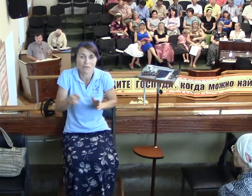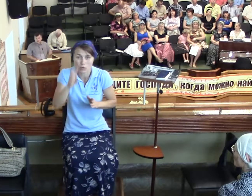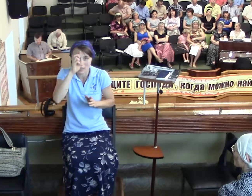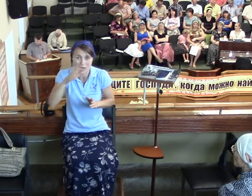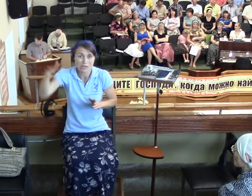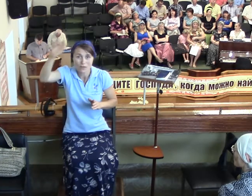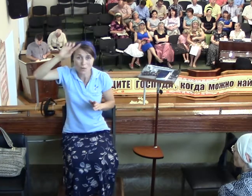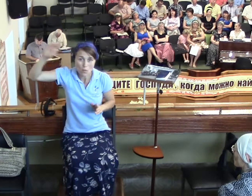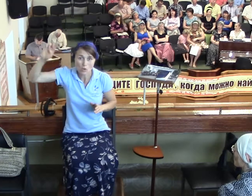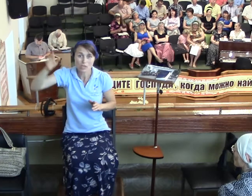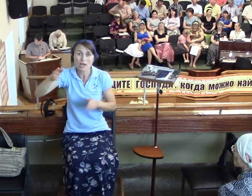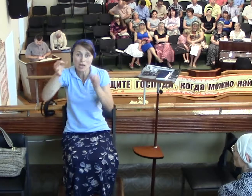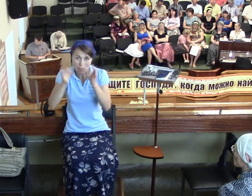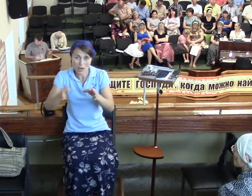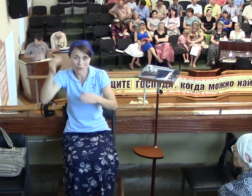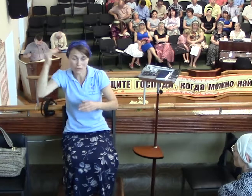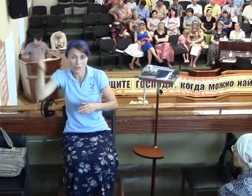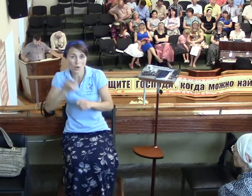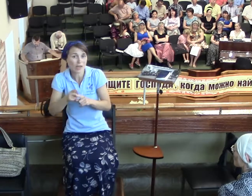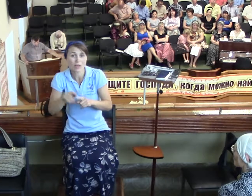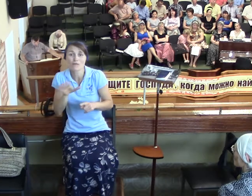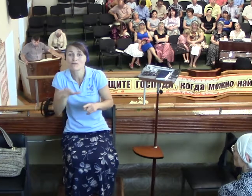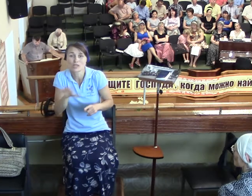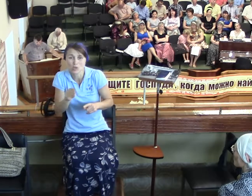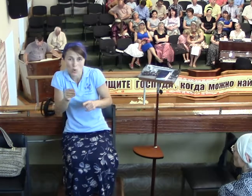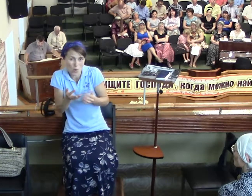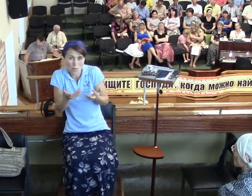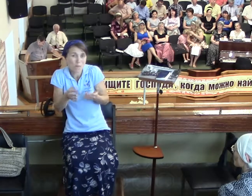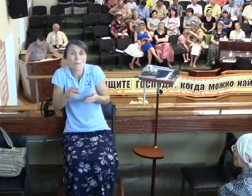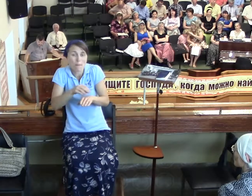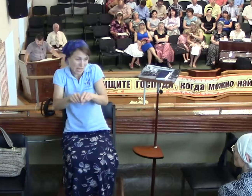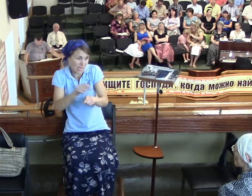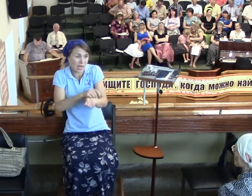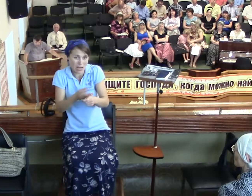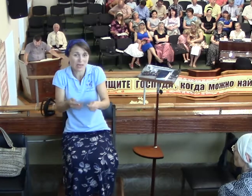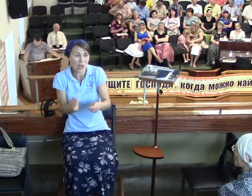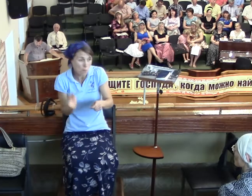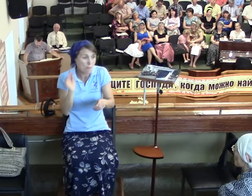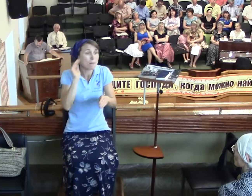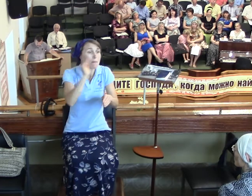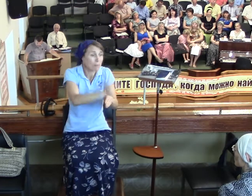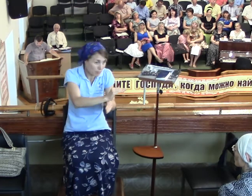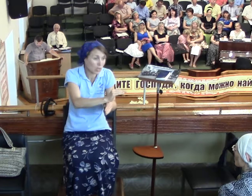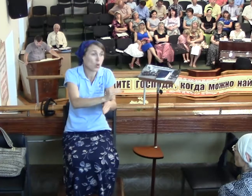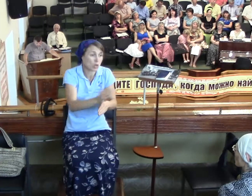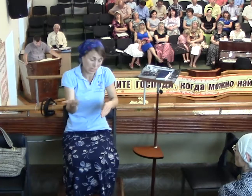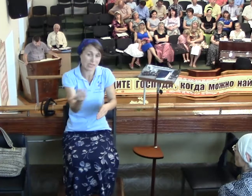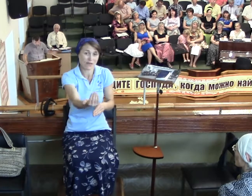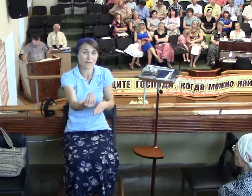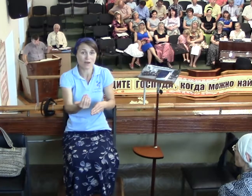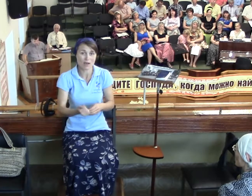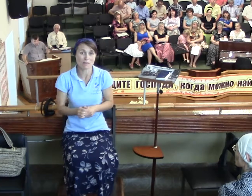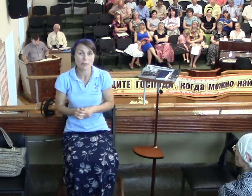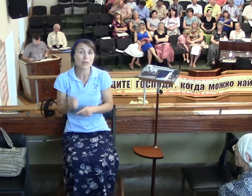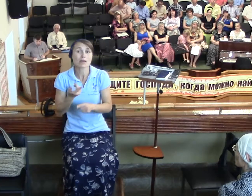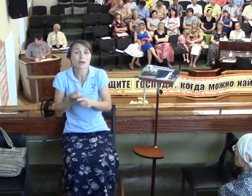нас искать Божьего Царства. Матфея 13 глава 46 стих. «Который, найдя одну драгоценную жемчужину, пошел